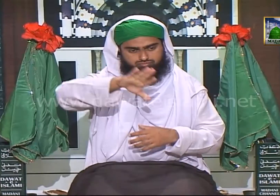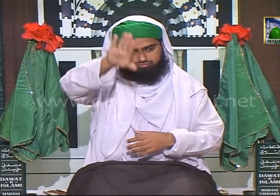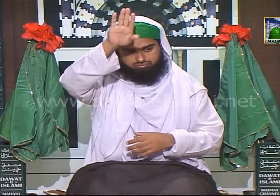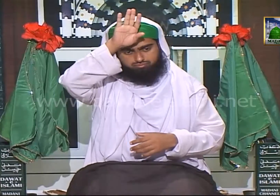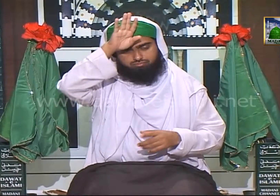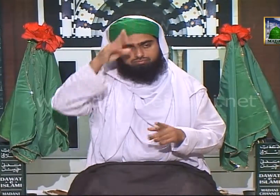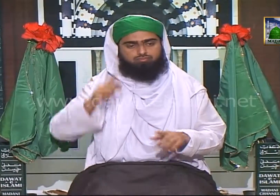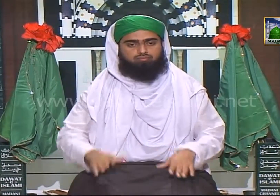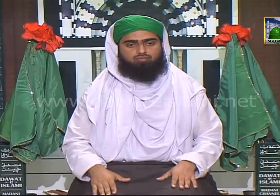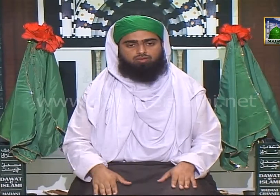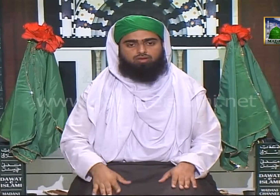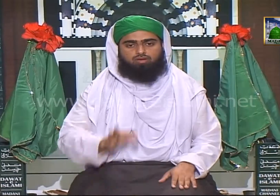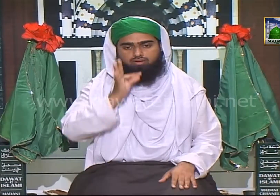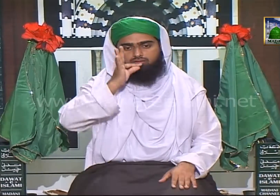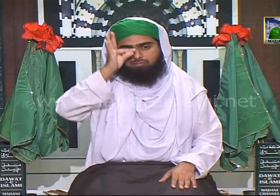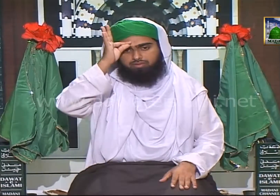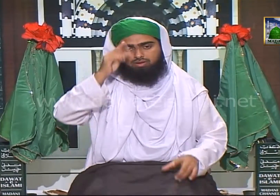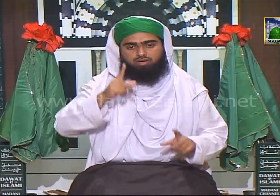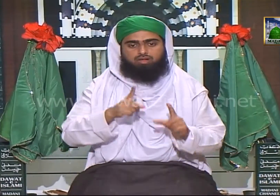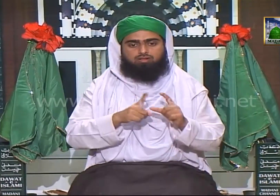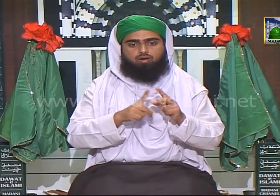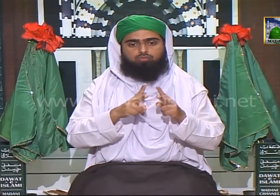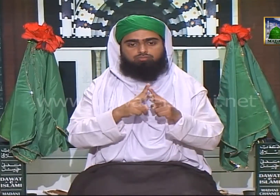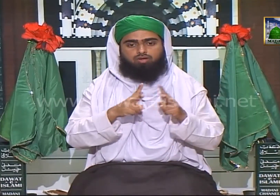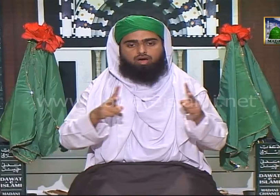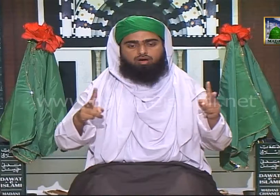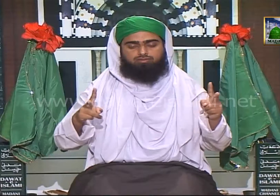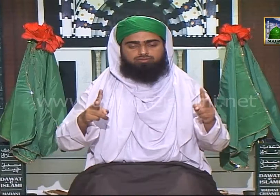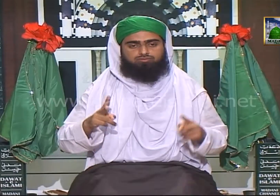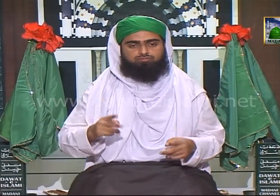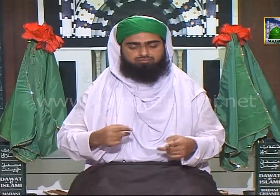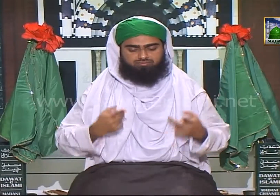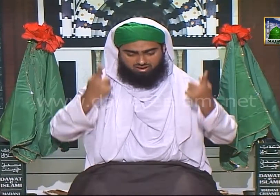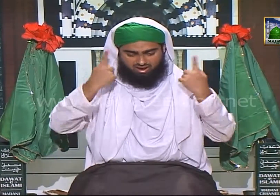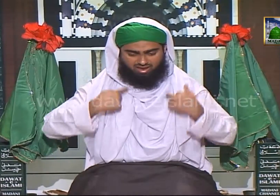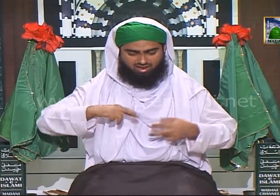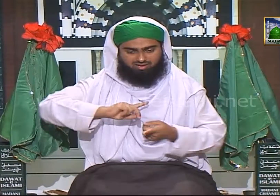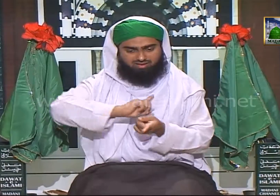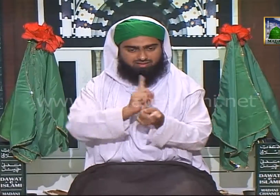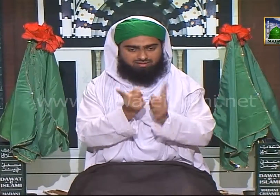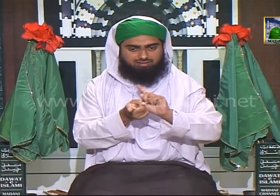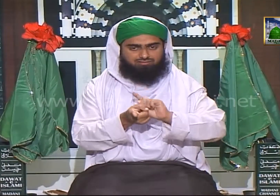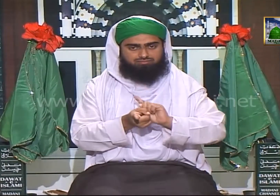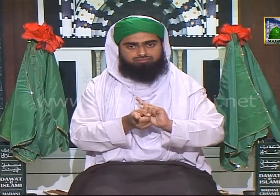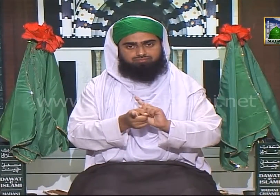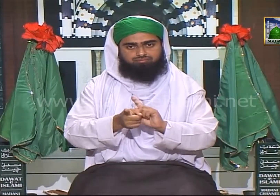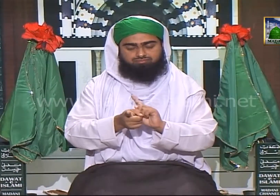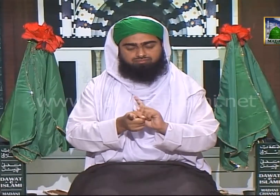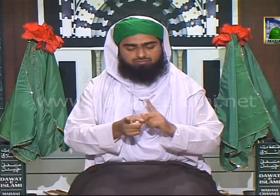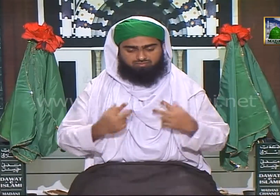السلام. حضرت داؤد علیہ نبینا علیہ الصلوۃ والسلام کی یہ عادت کریمہ تھی کہ آپ بھیس بدلی کر کے آئے دن